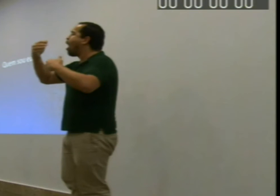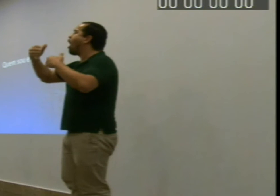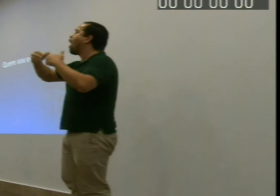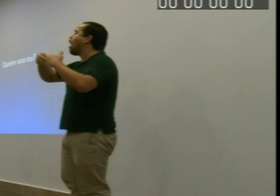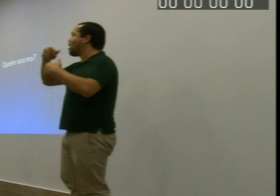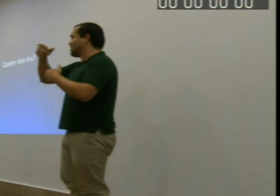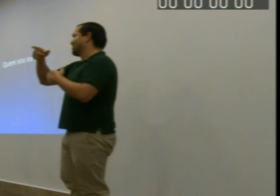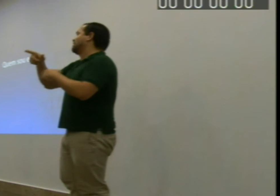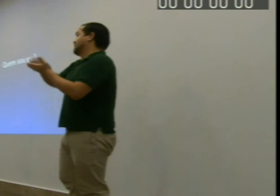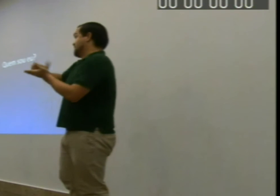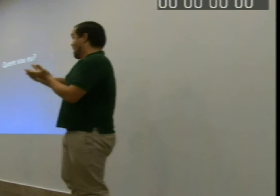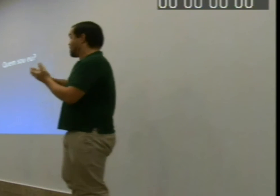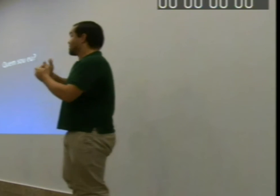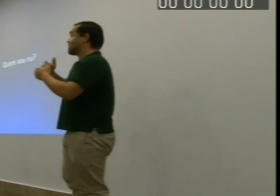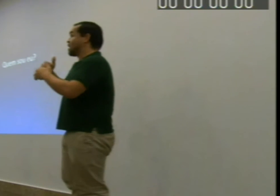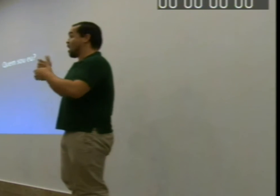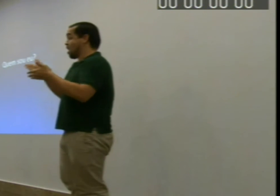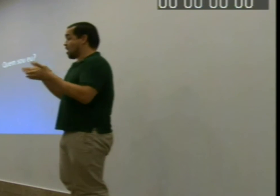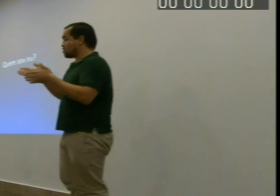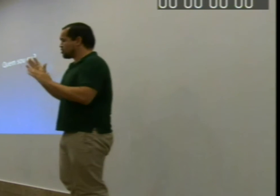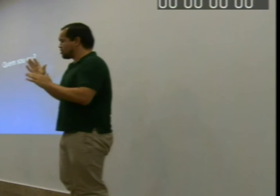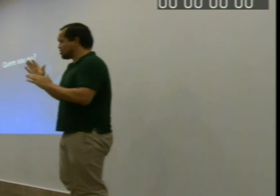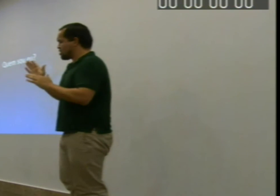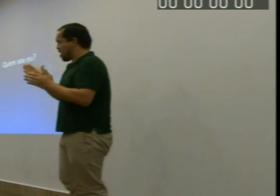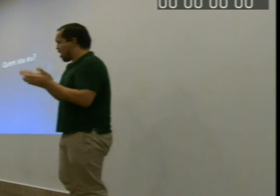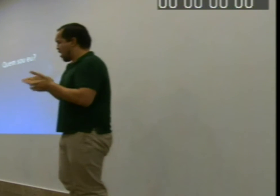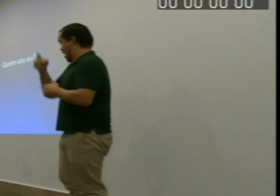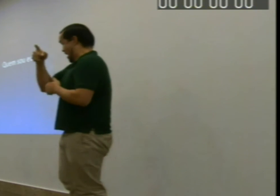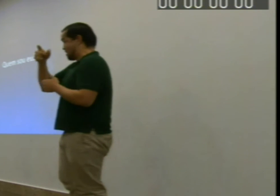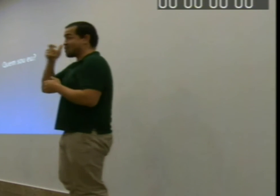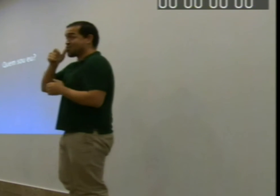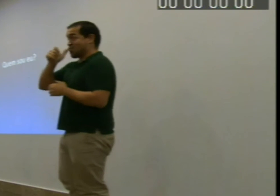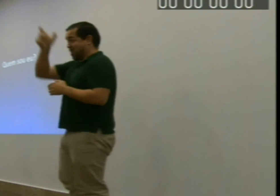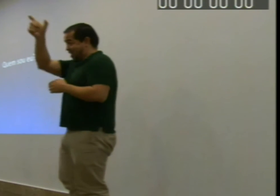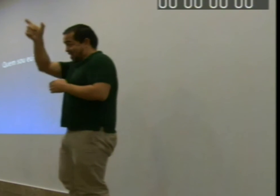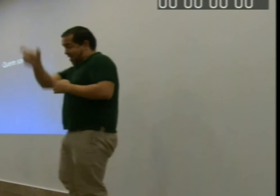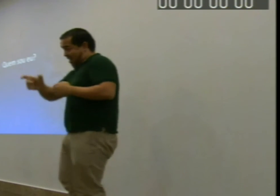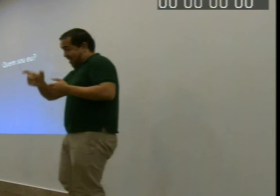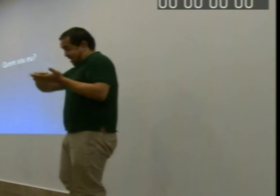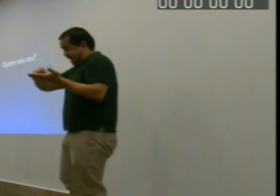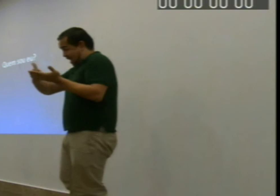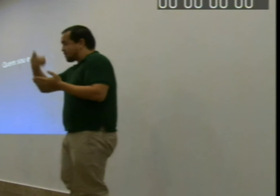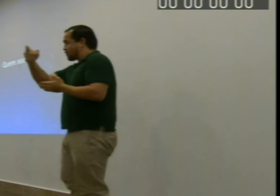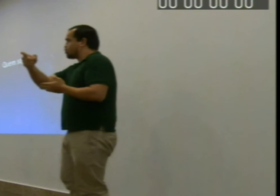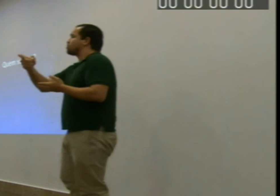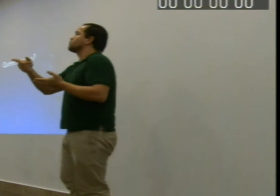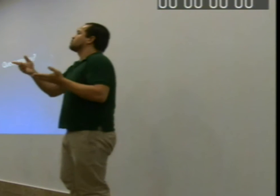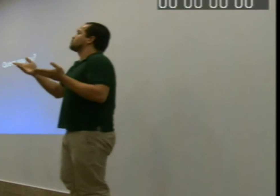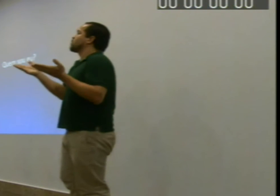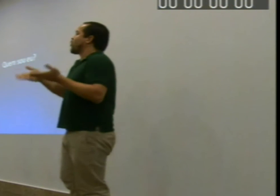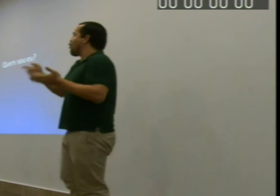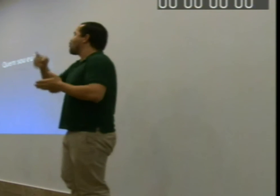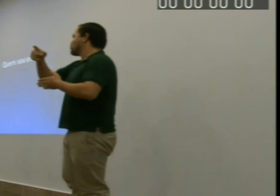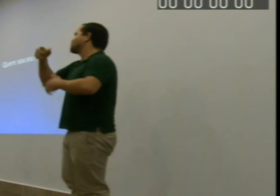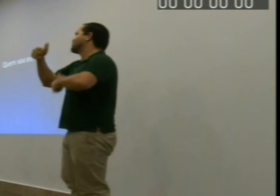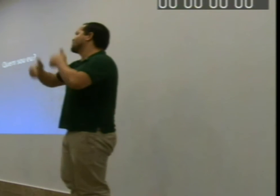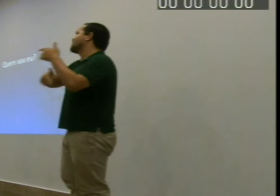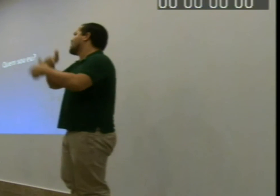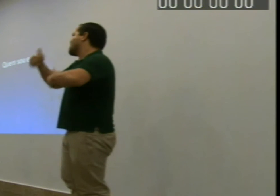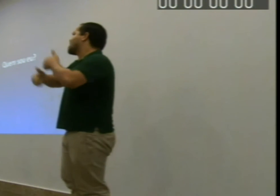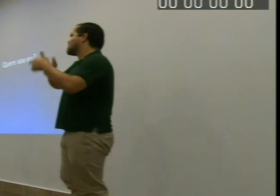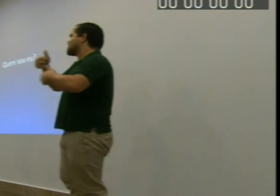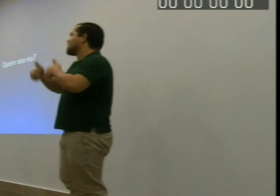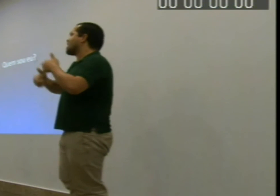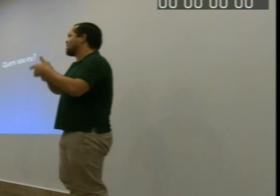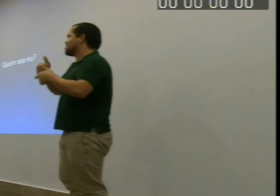sinalizo ah eu sou intérprete Ah e a mulher então era intérprete hoje